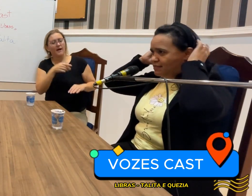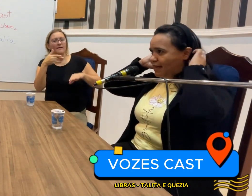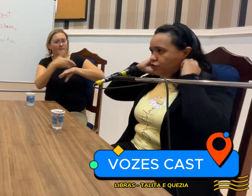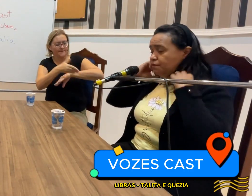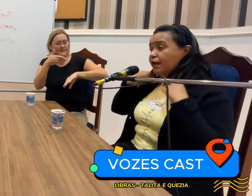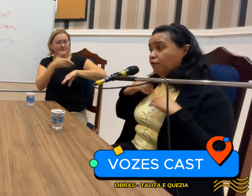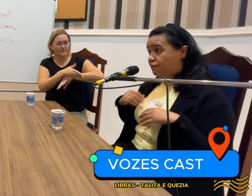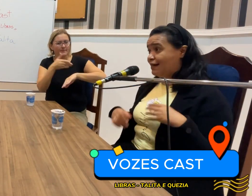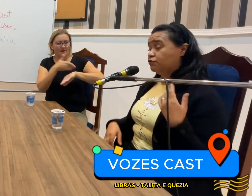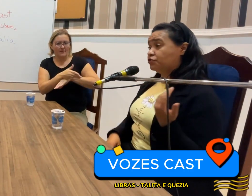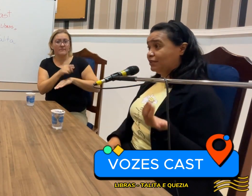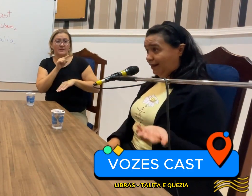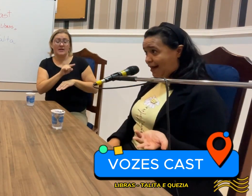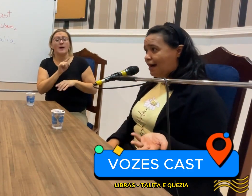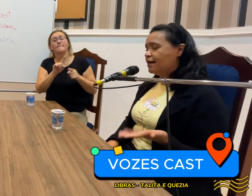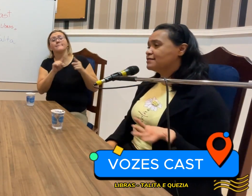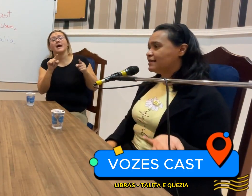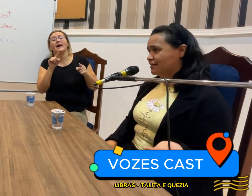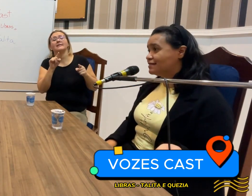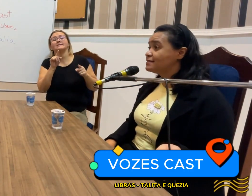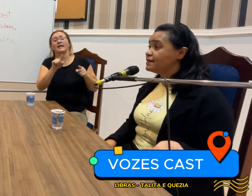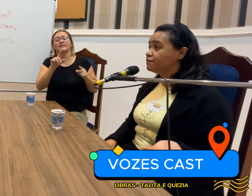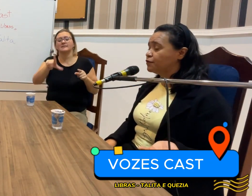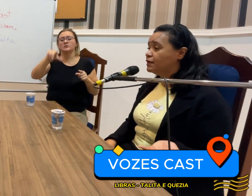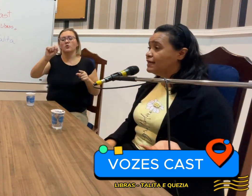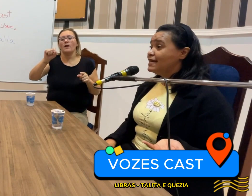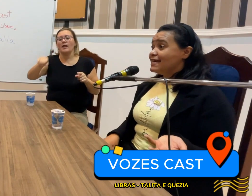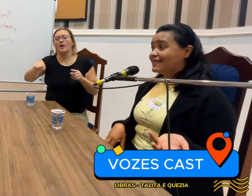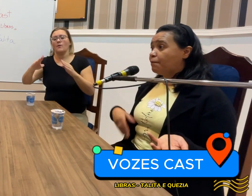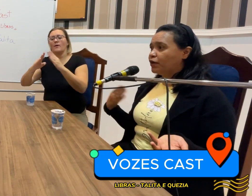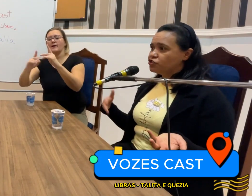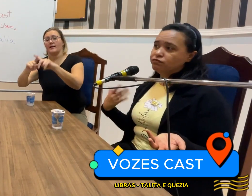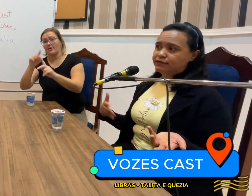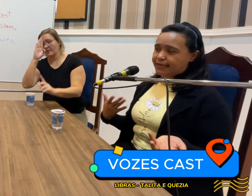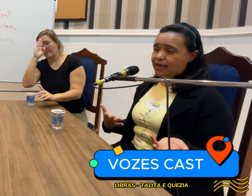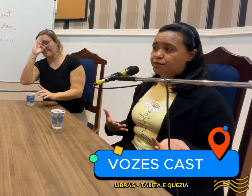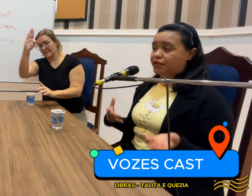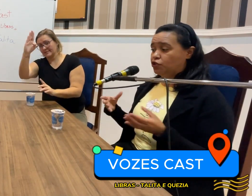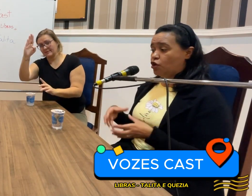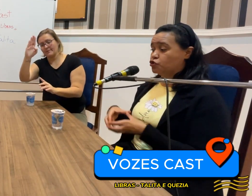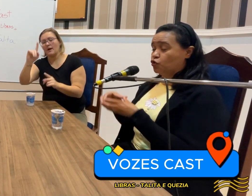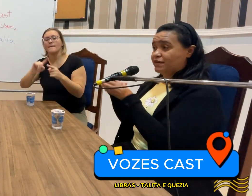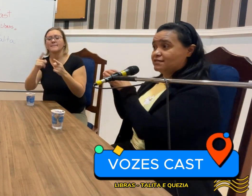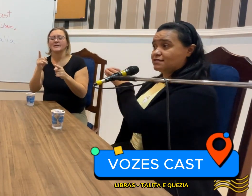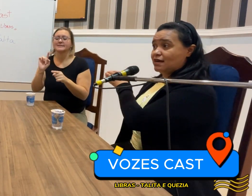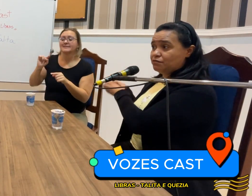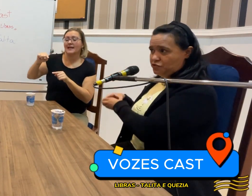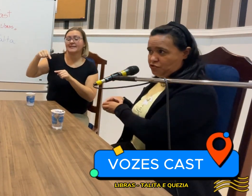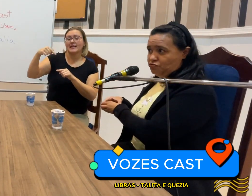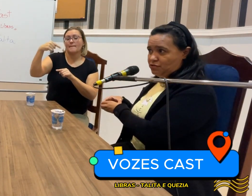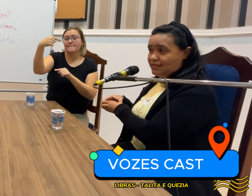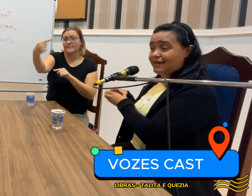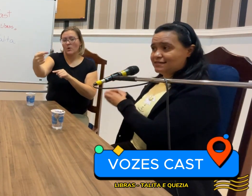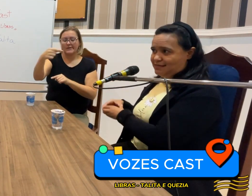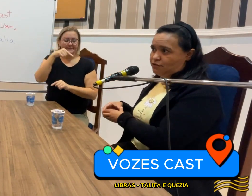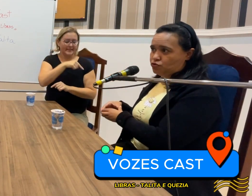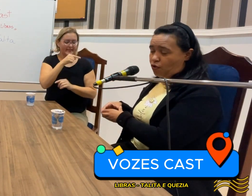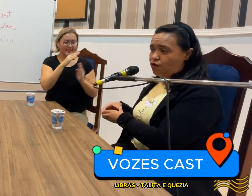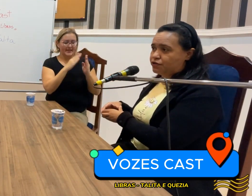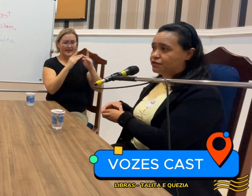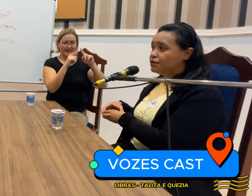congregavam na sede, pelo fato de lá ser acessível. Exato. E depois de um tempo que nós começamos